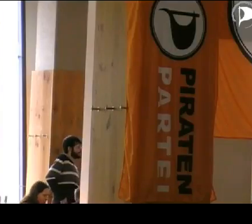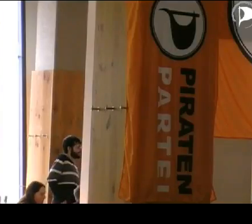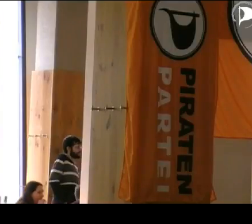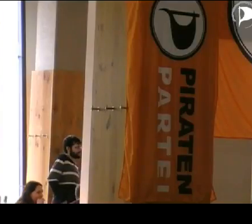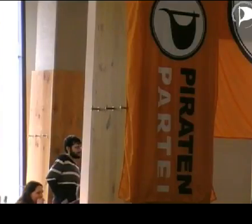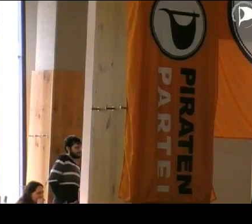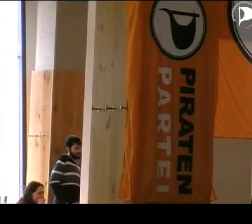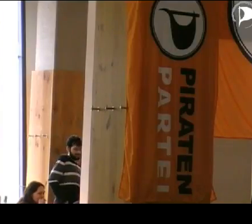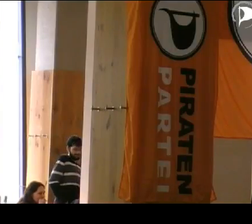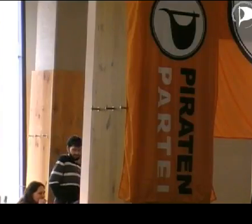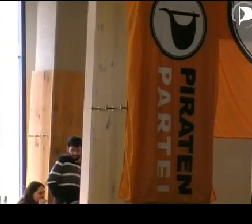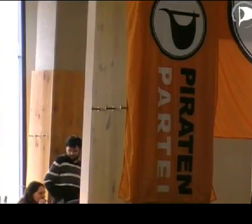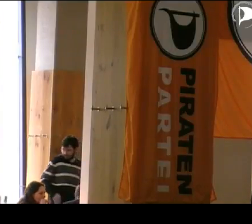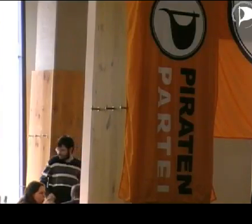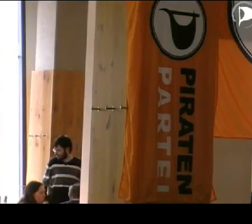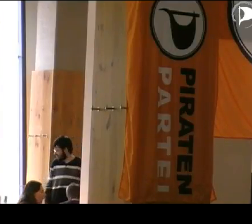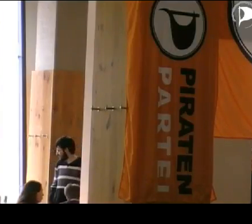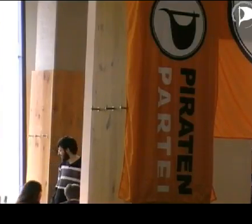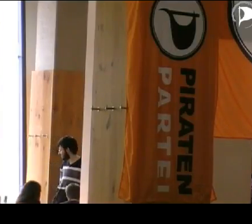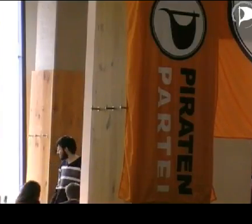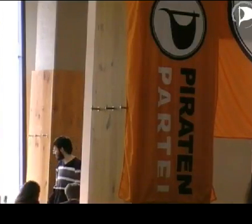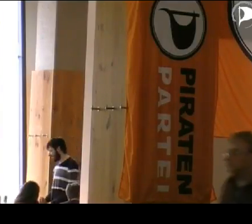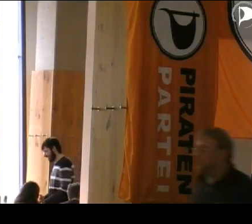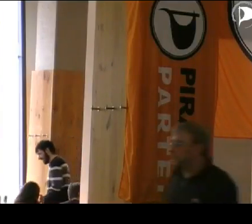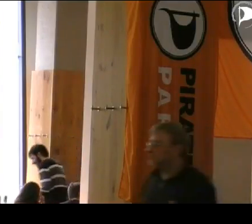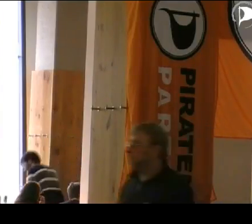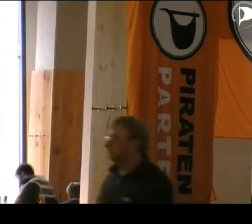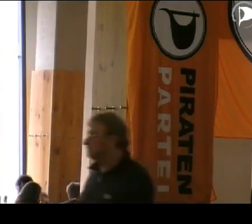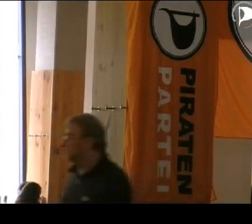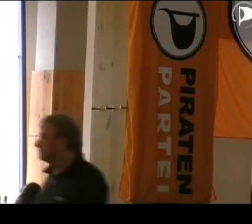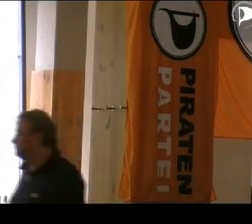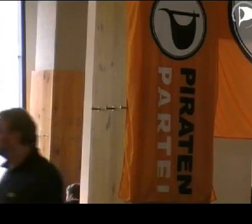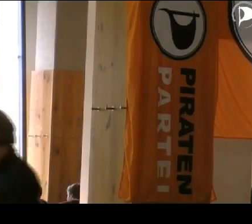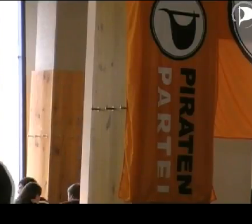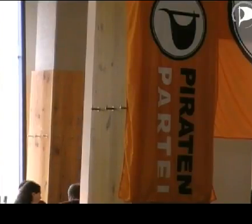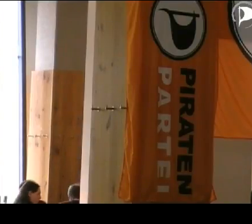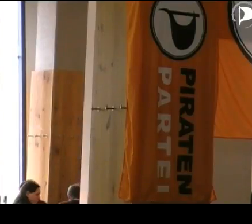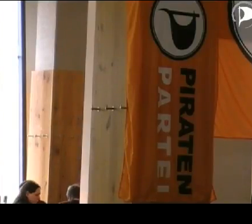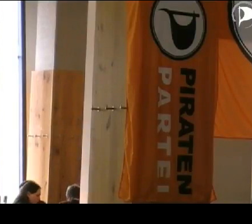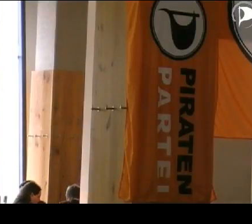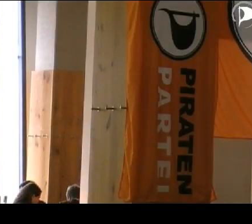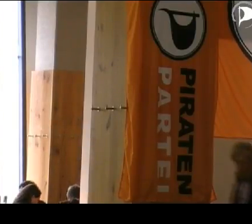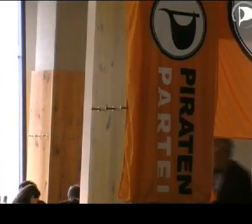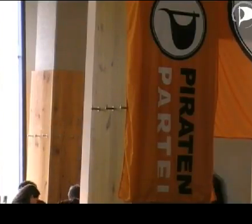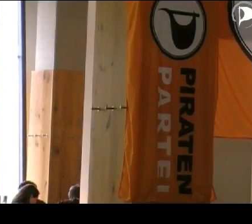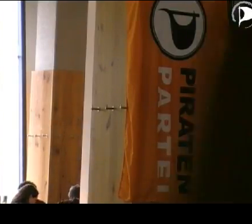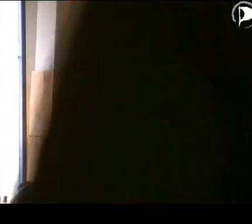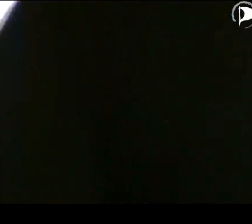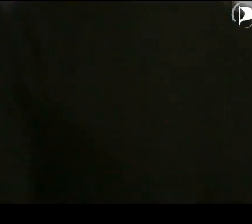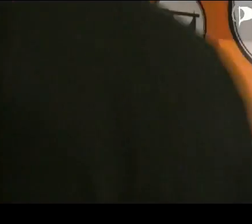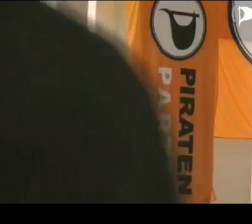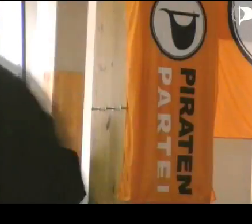hoffe es kommt schon mal zum kreisverband rhein neckar heidelberg muss sich keiner vorstellen kannst